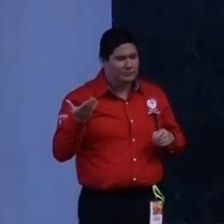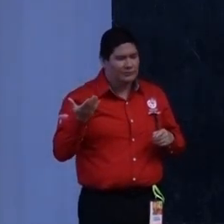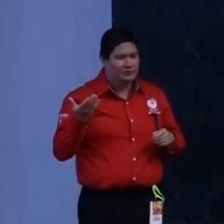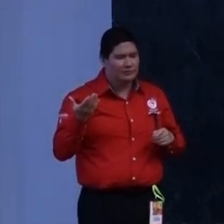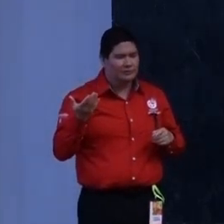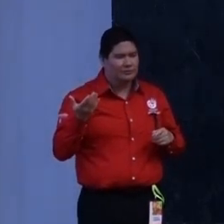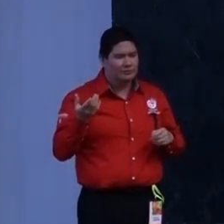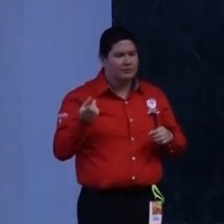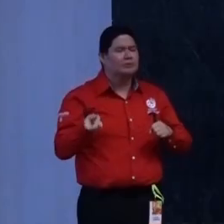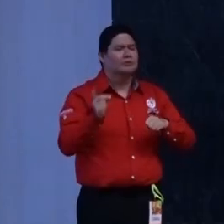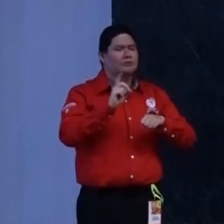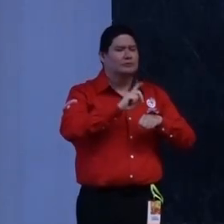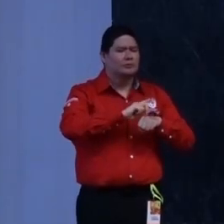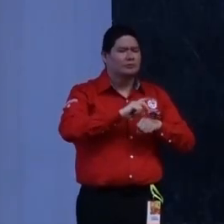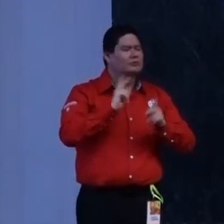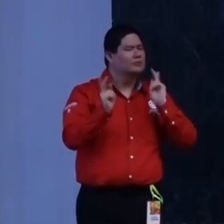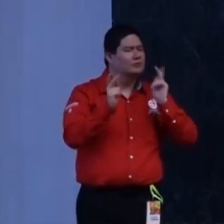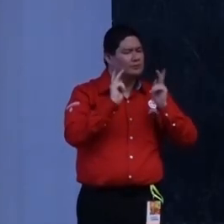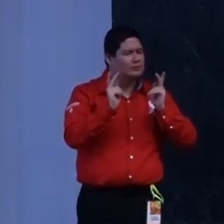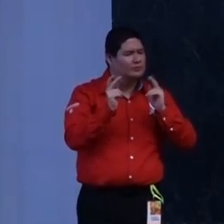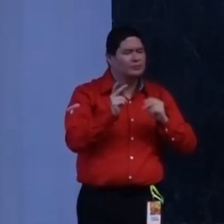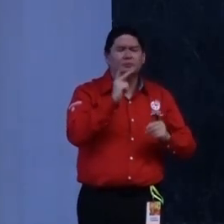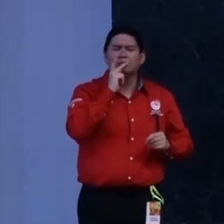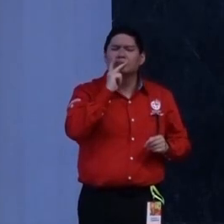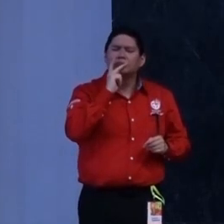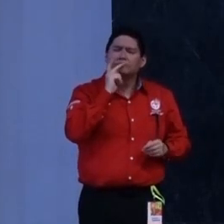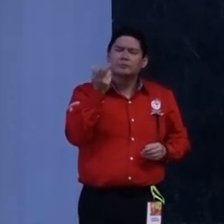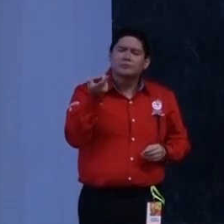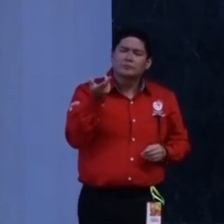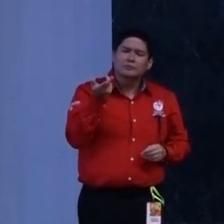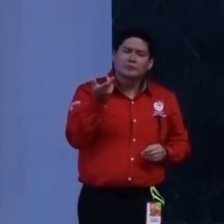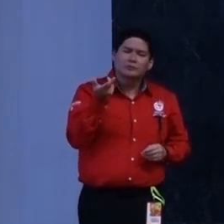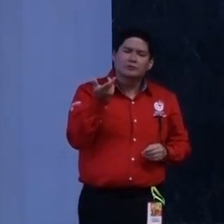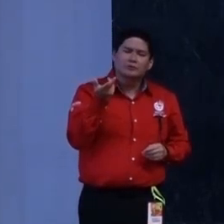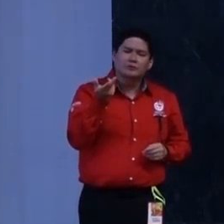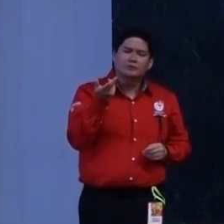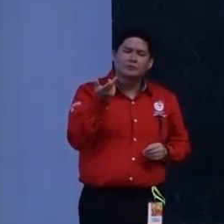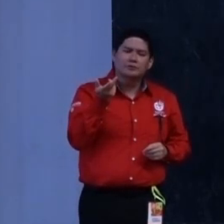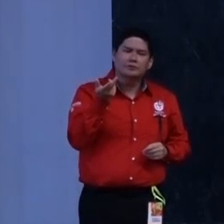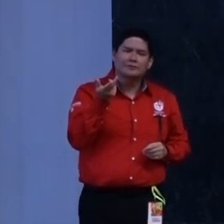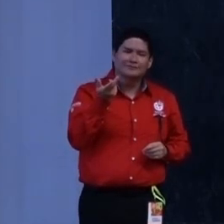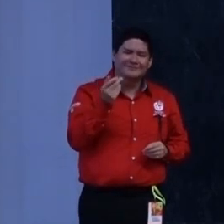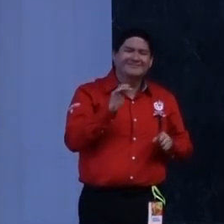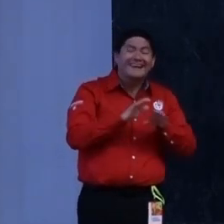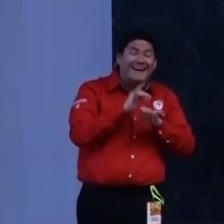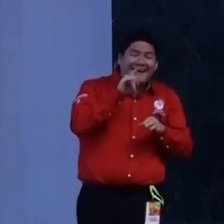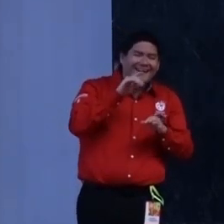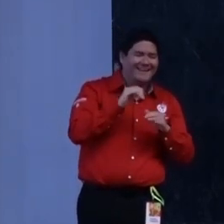excepcionalidad. Un día me lo cuenta mi madre, por dentro de